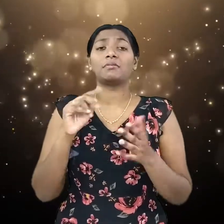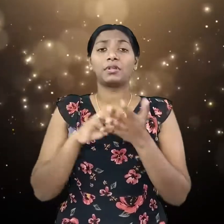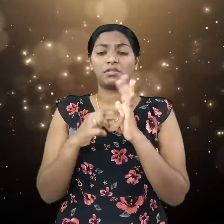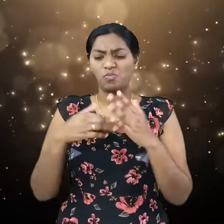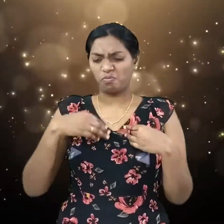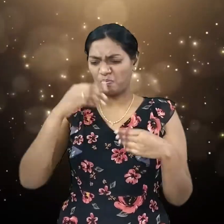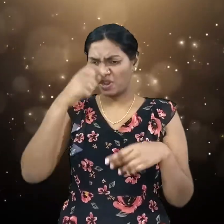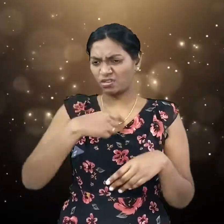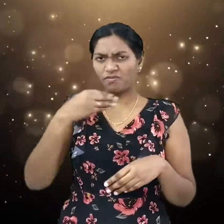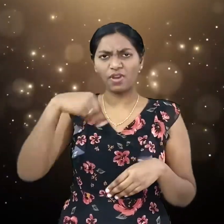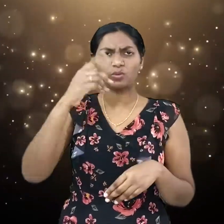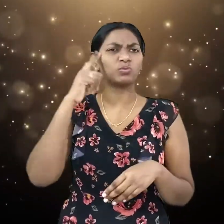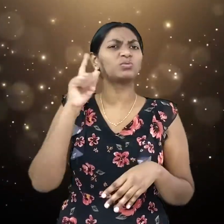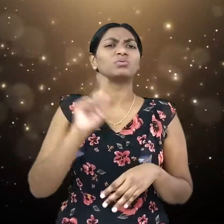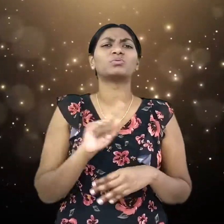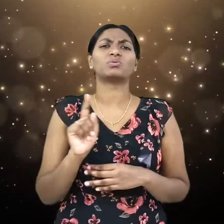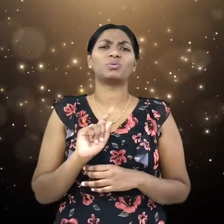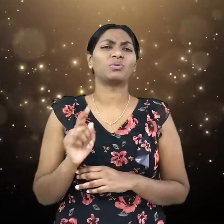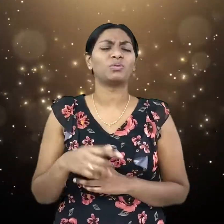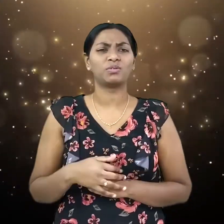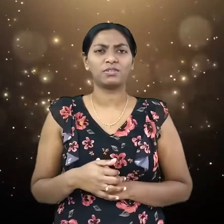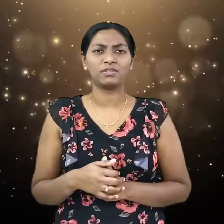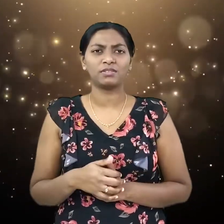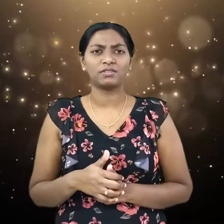आप अपने आप को बेकार समझें।